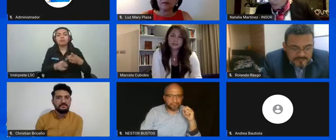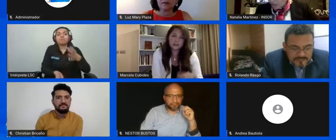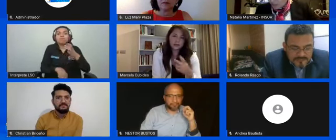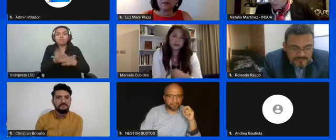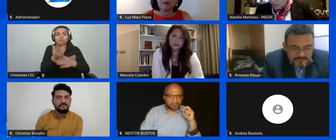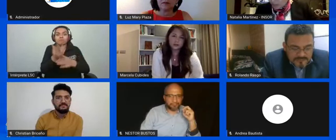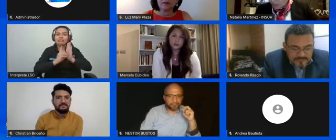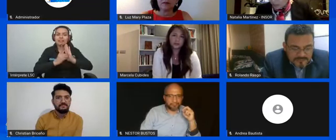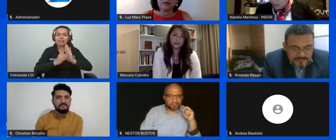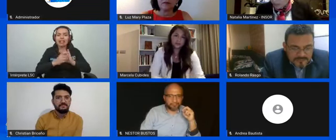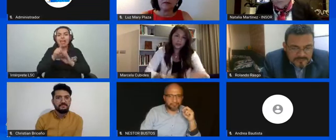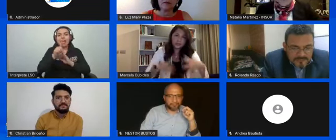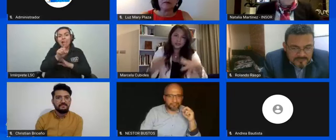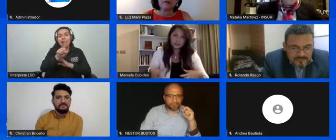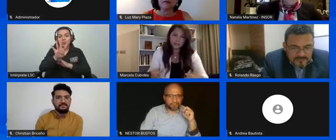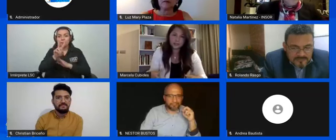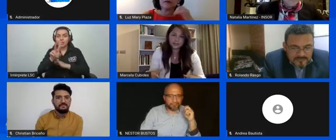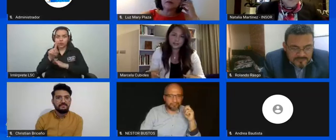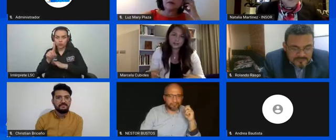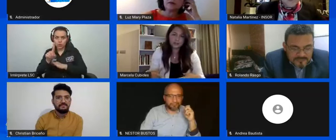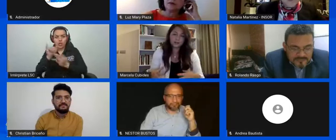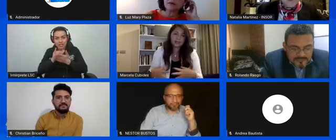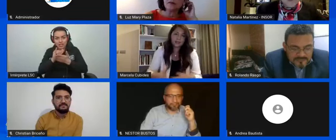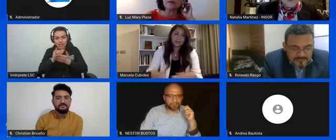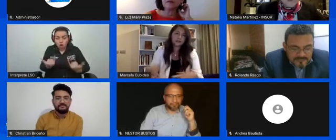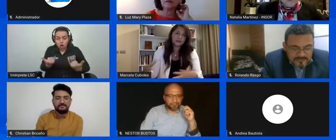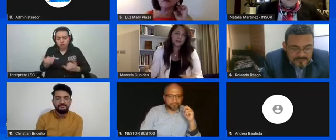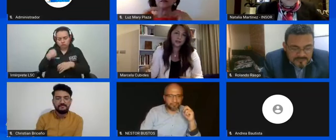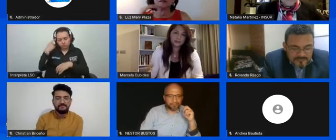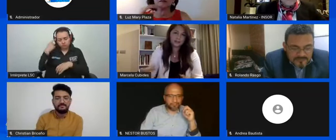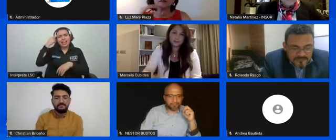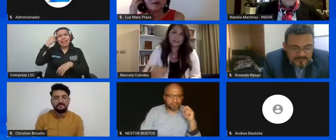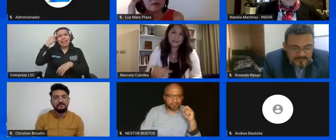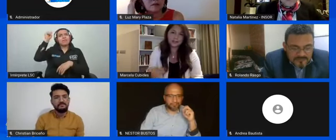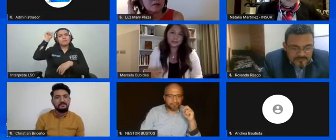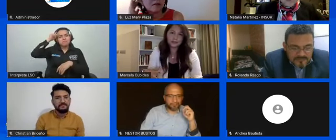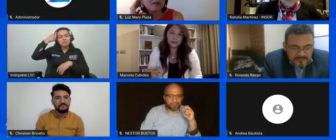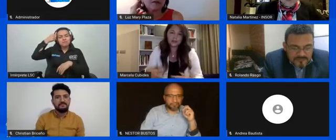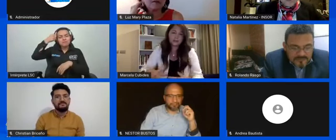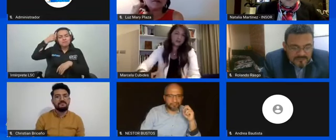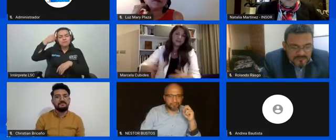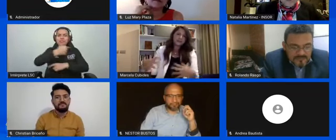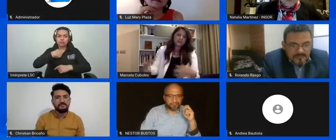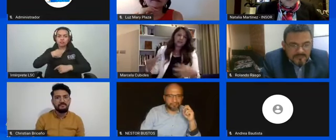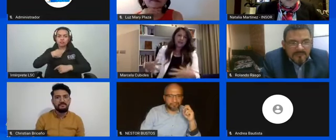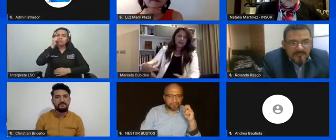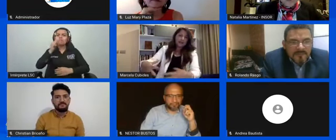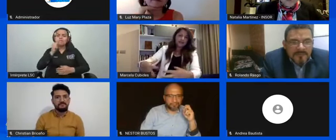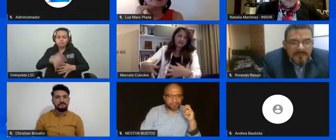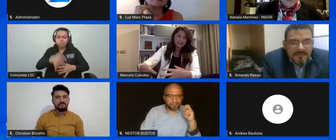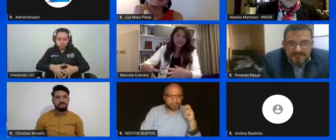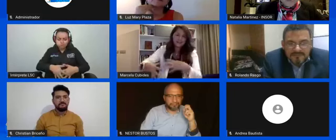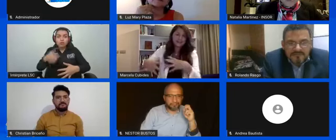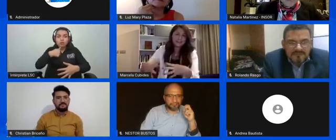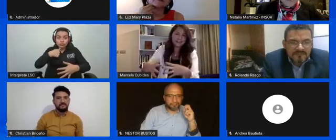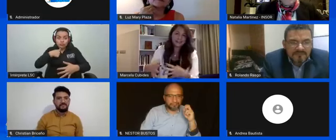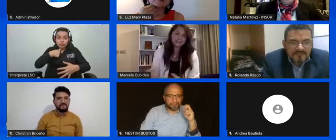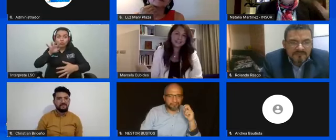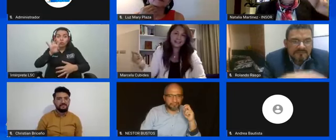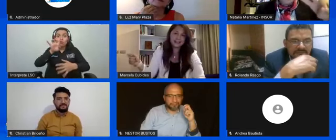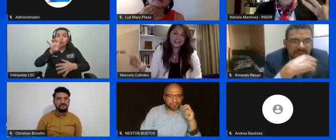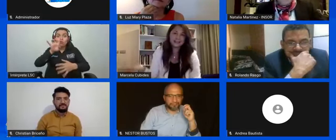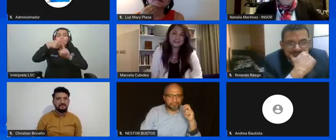me estaba acordando justo hoy que yo estaba embarazada de mi segunda hija cuando lo lanzamos ya en el noveno mes, entonces tenía la panza así